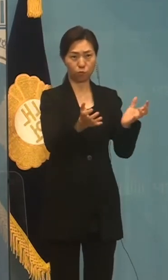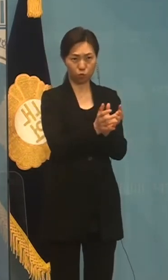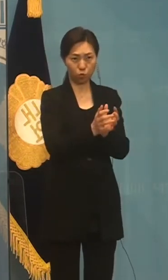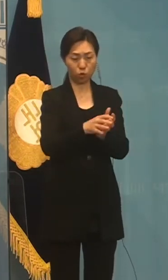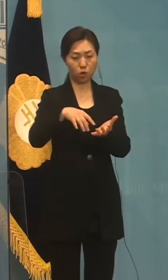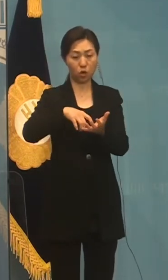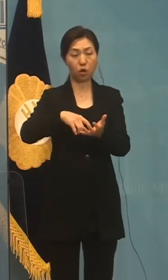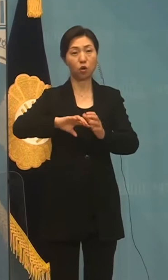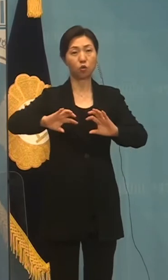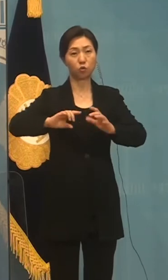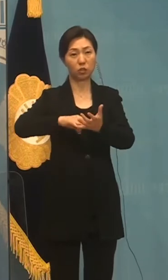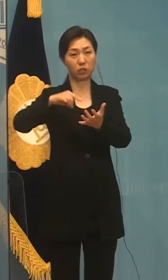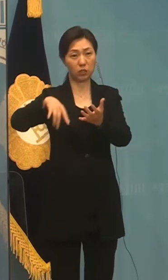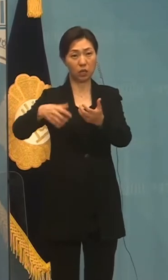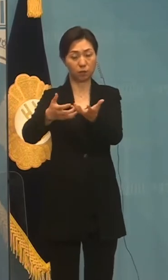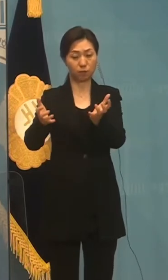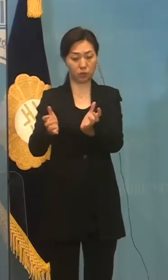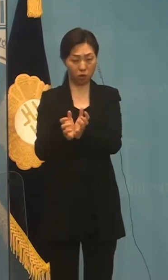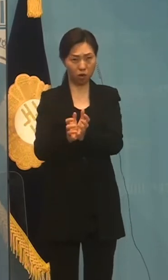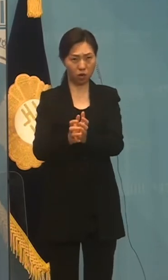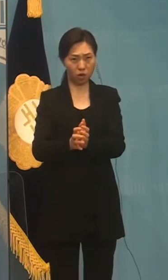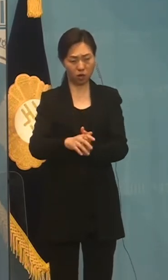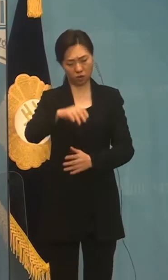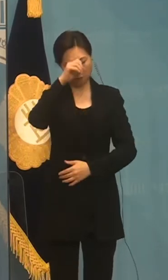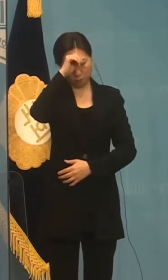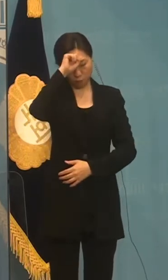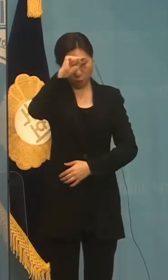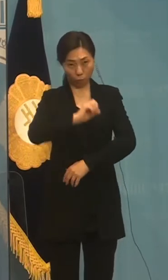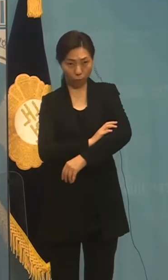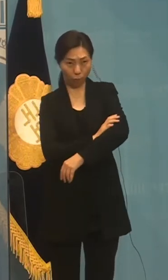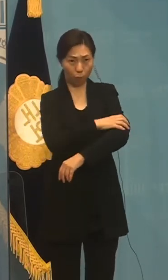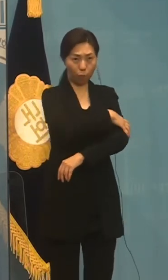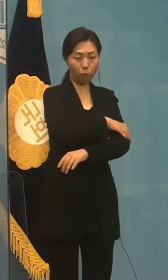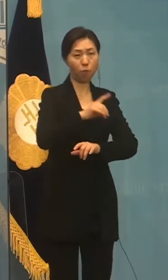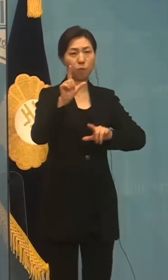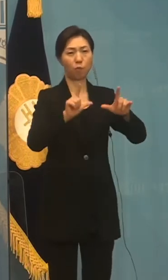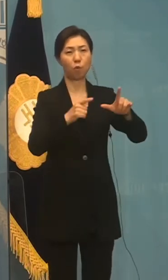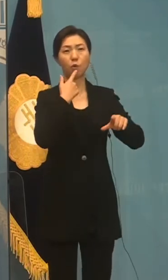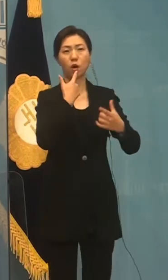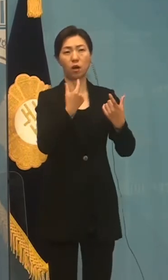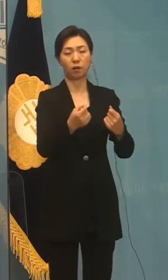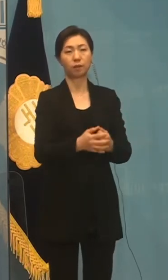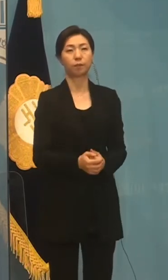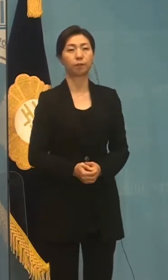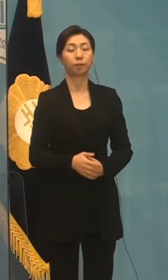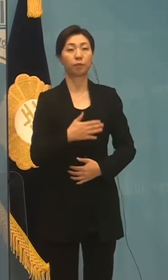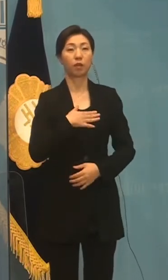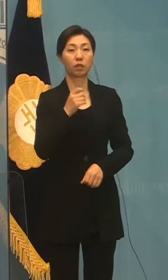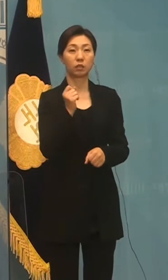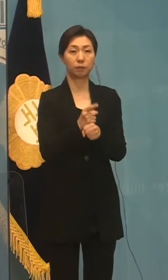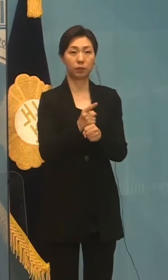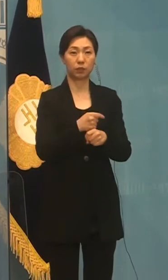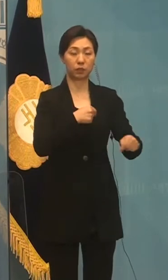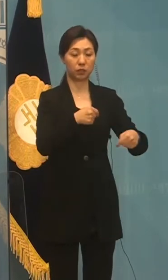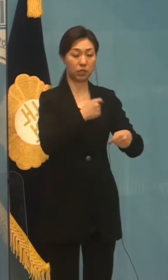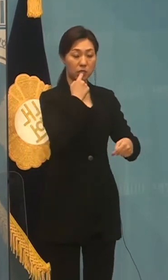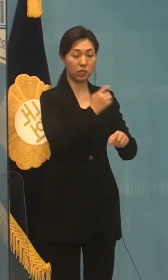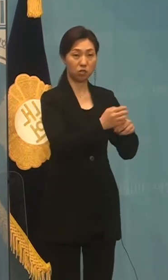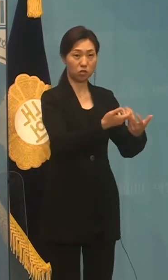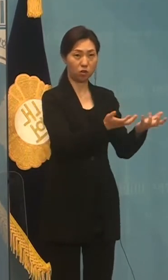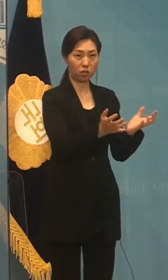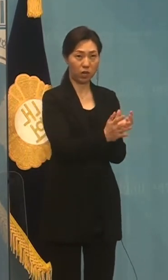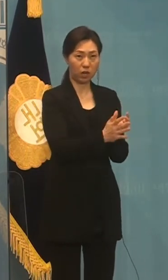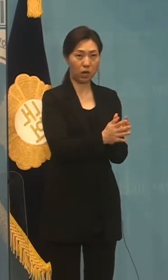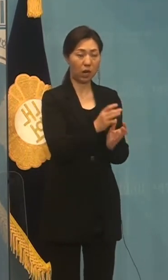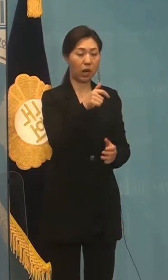취해온 무소불위 권력 행사를 고스란히 보여주는 행위입니다. 저는 이미 당의 가상자산 TF